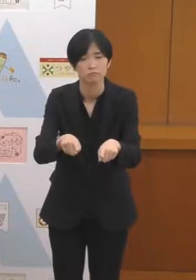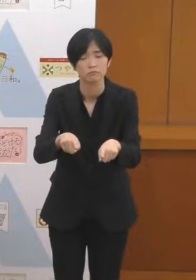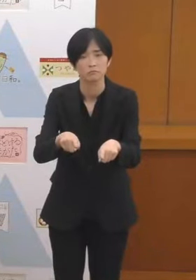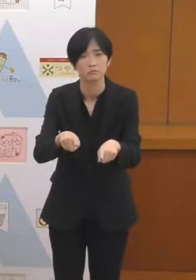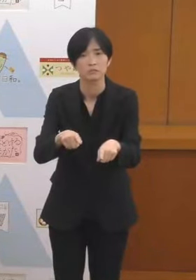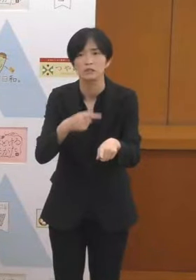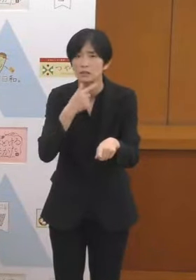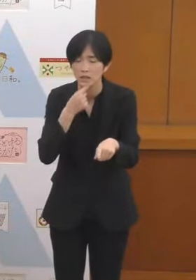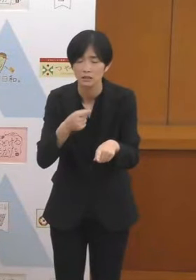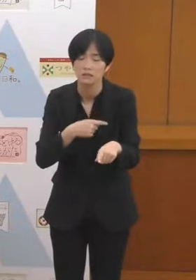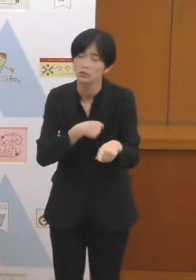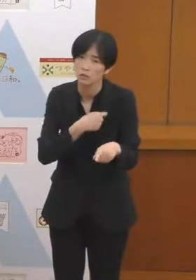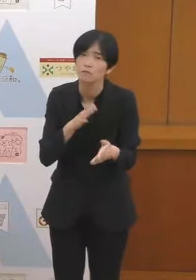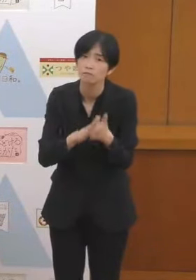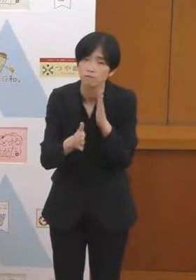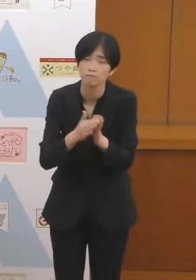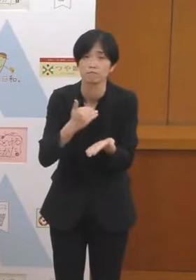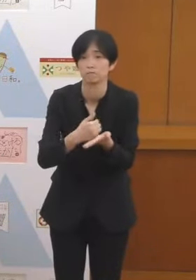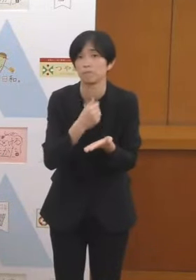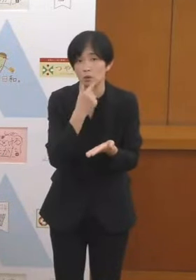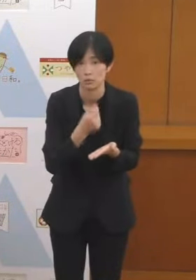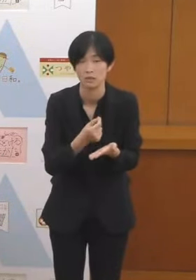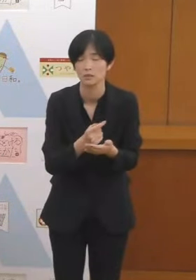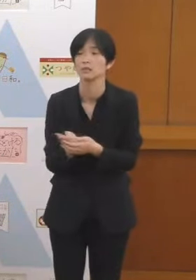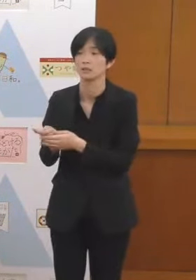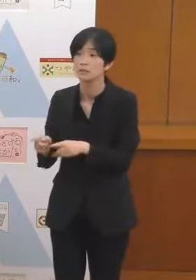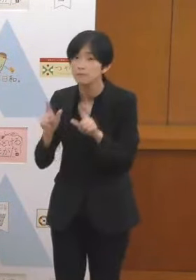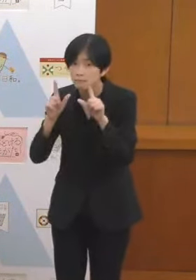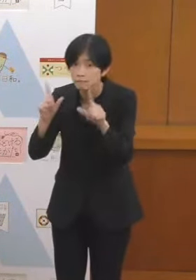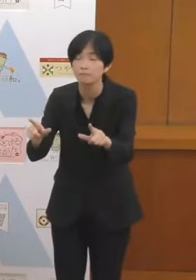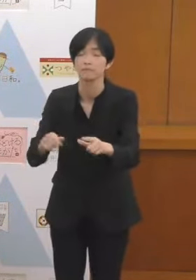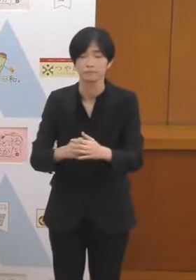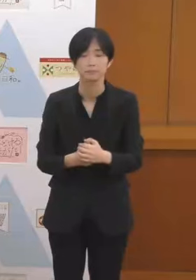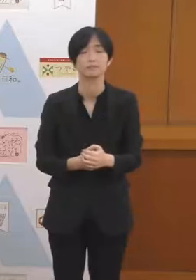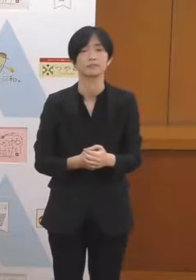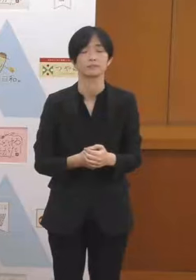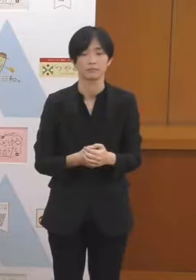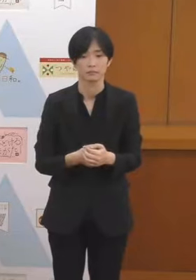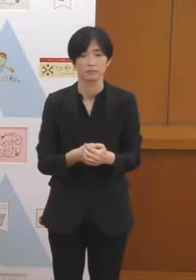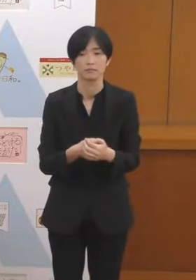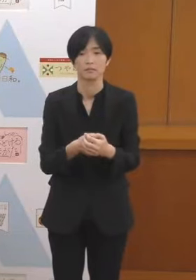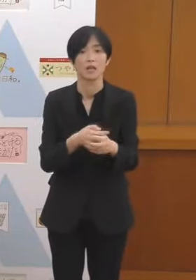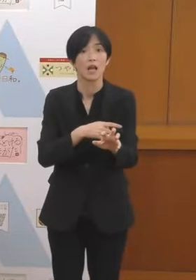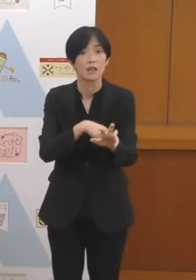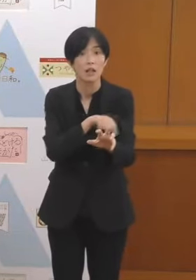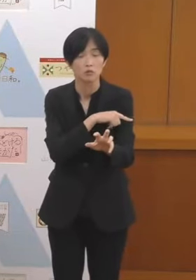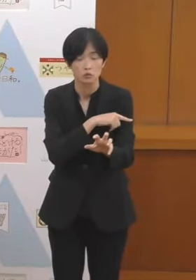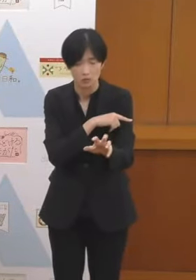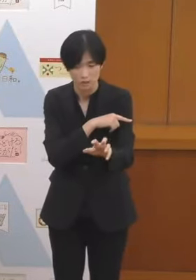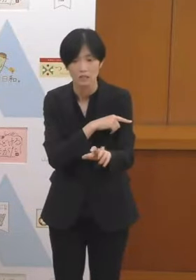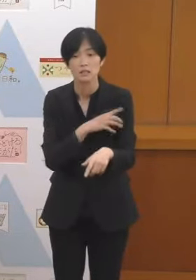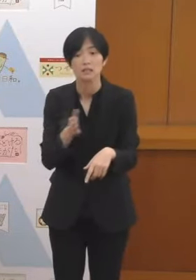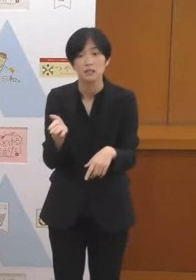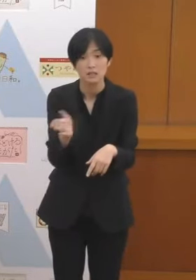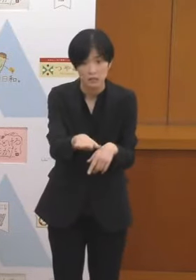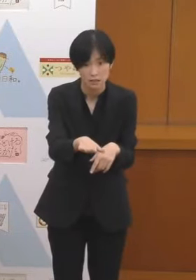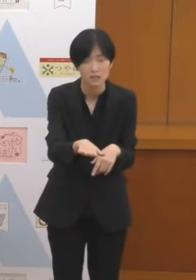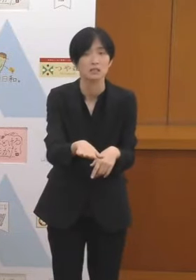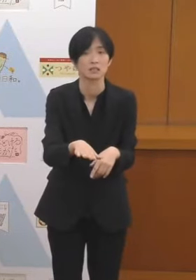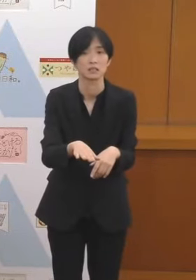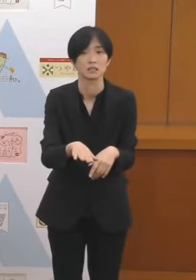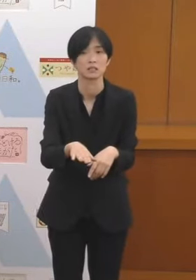思いを教えてくださいはいあのまどうしてもですねその再生化のエネルギーというのは